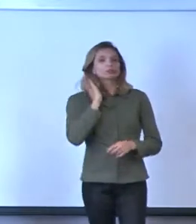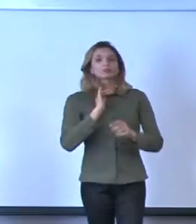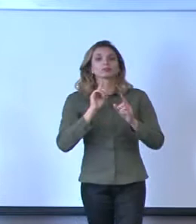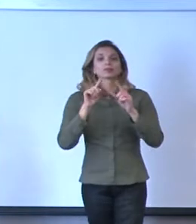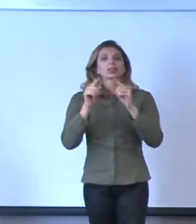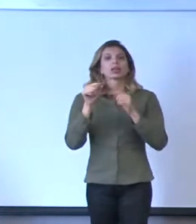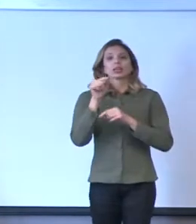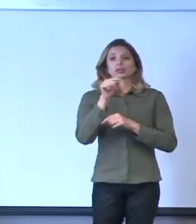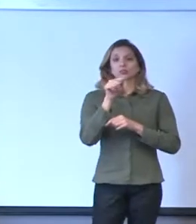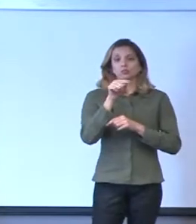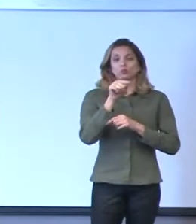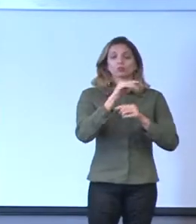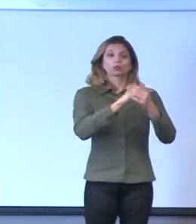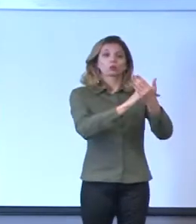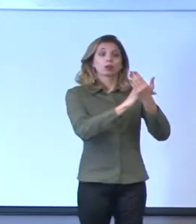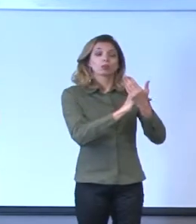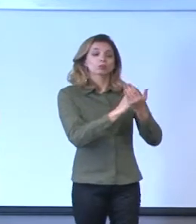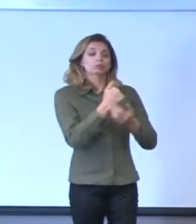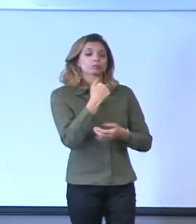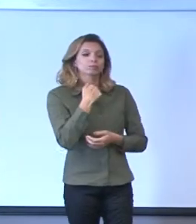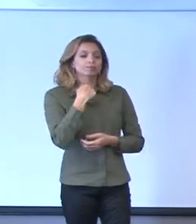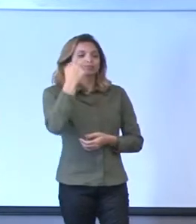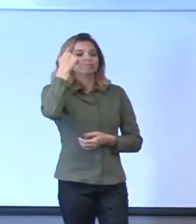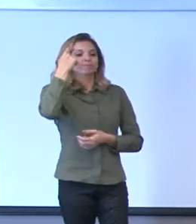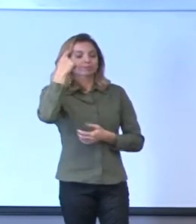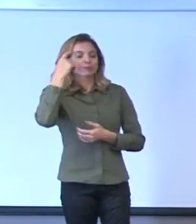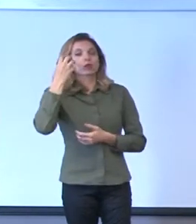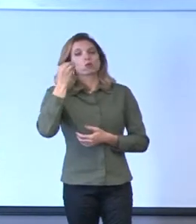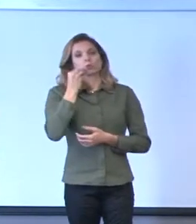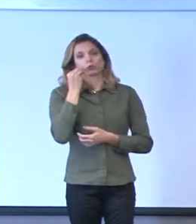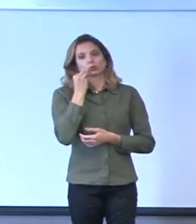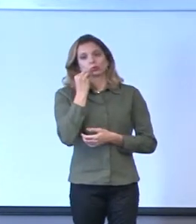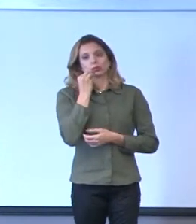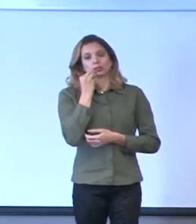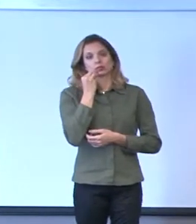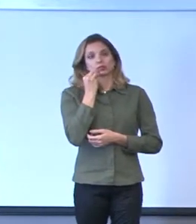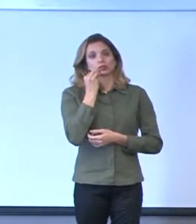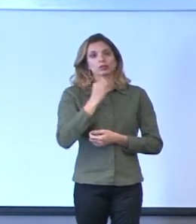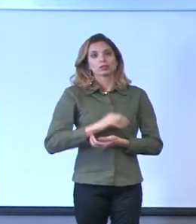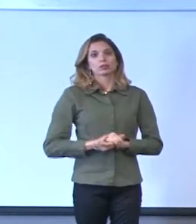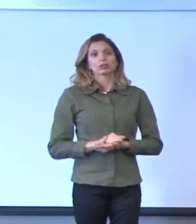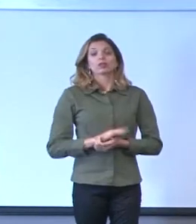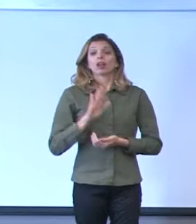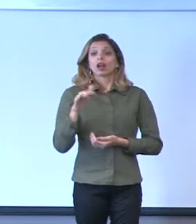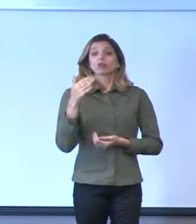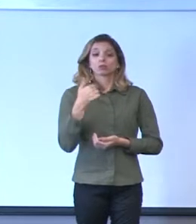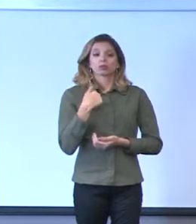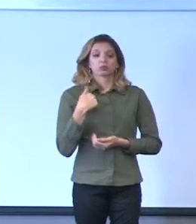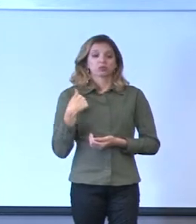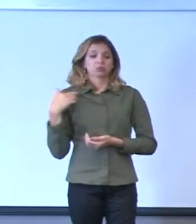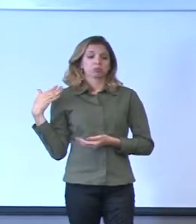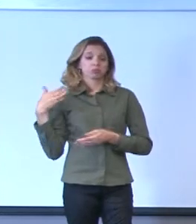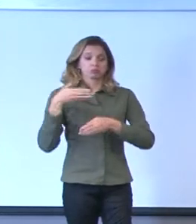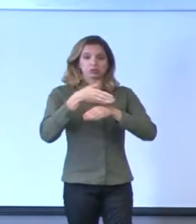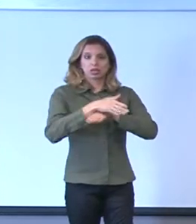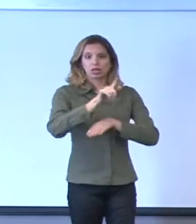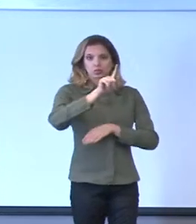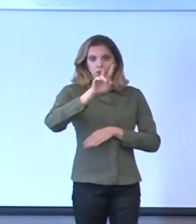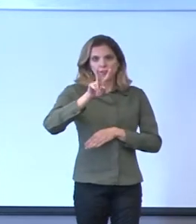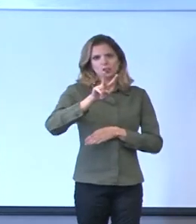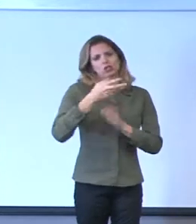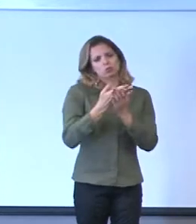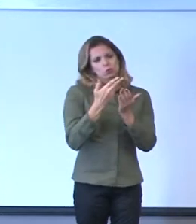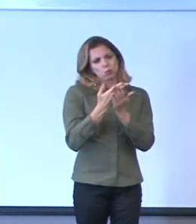E isso fez com que eu tivesse essa oportunidade. E aí, quando eu cheguei na GV, que era uma escola que